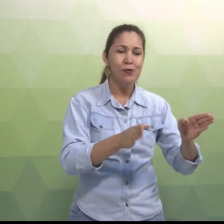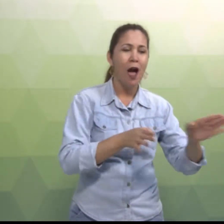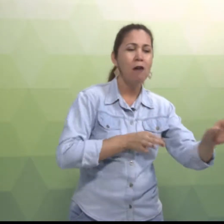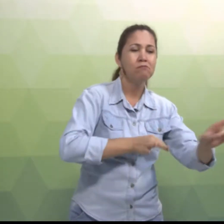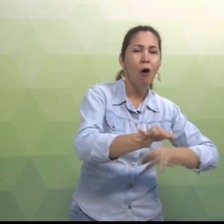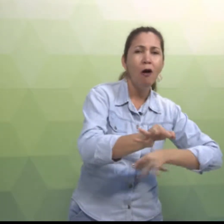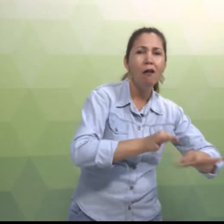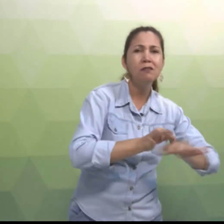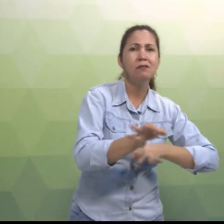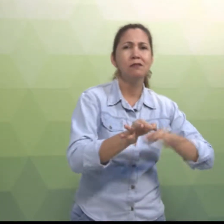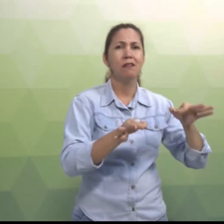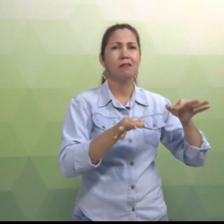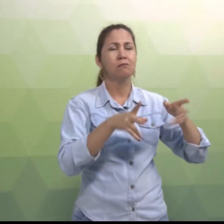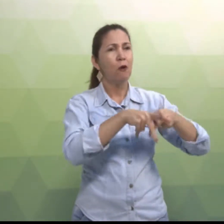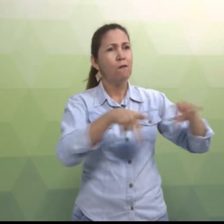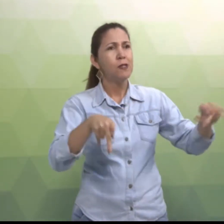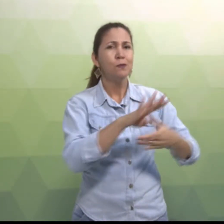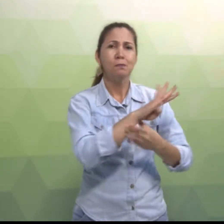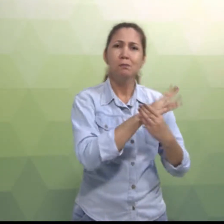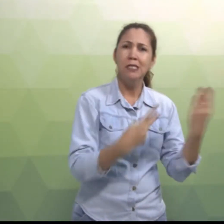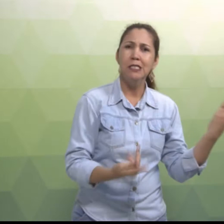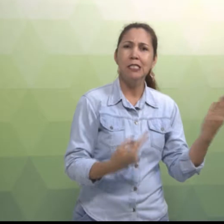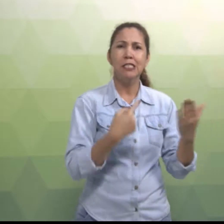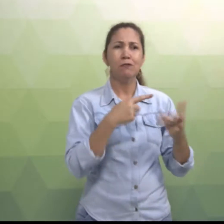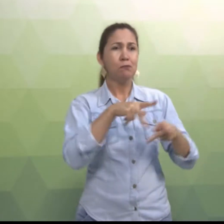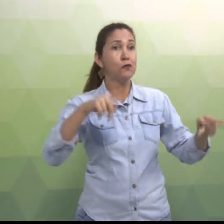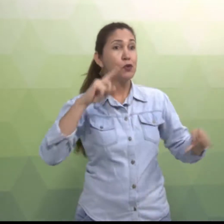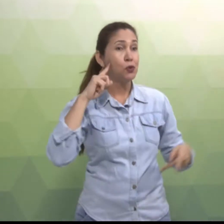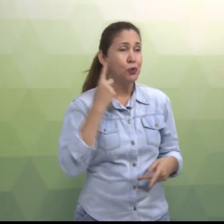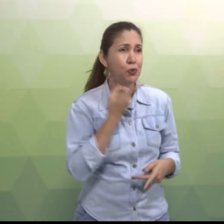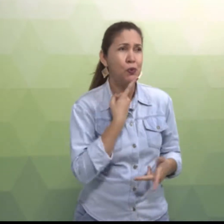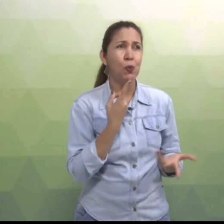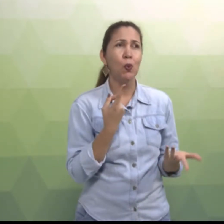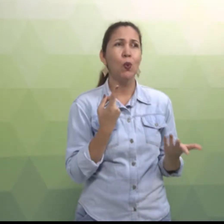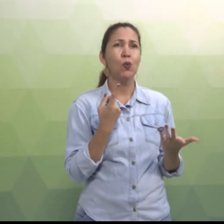surdo. Então, ele está preparado, professores bilíngues,